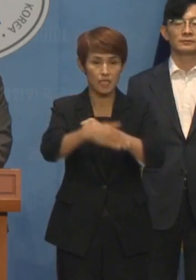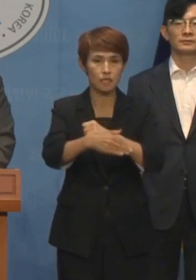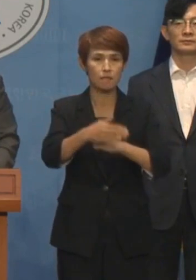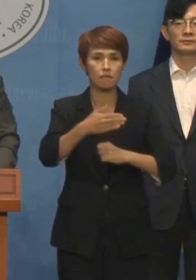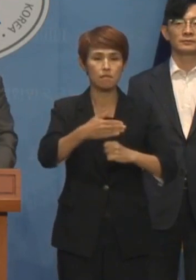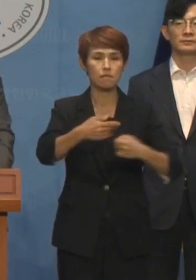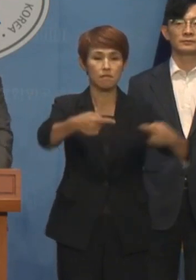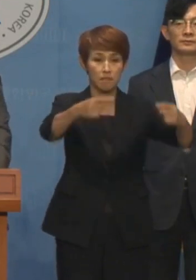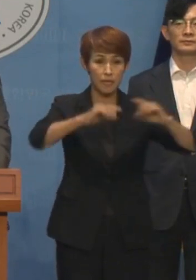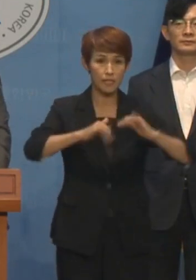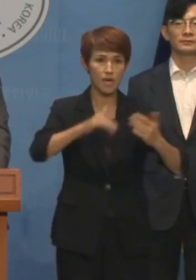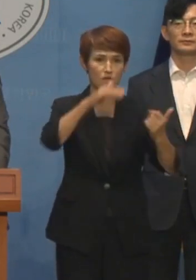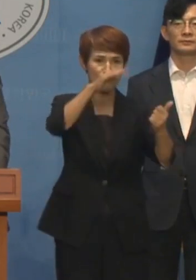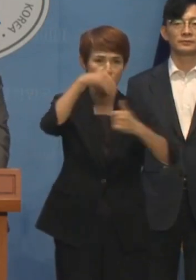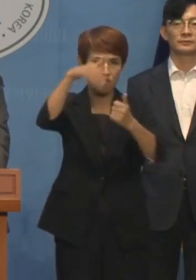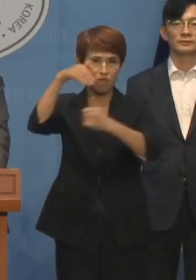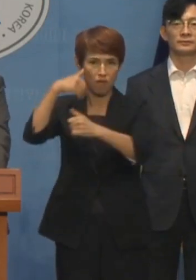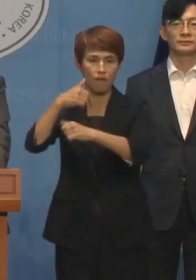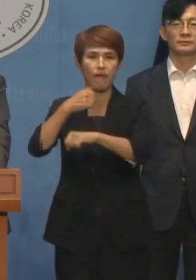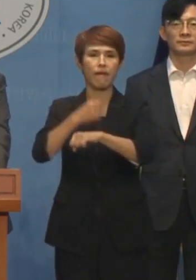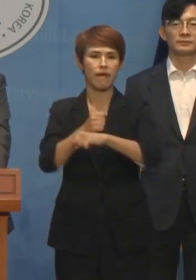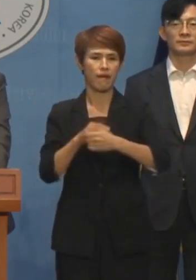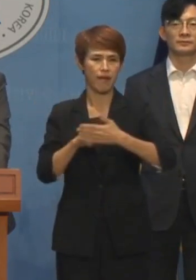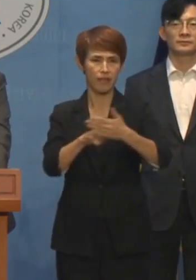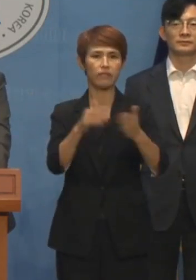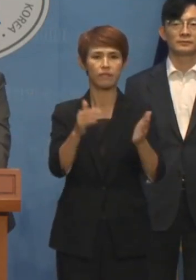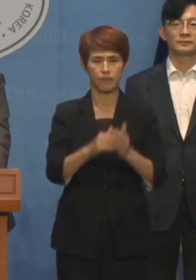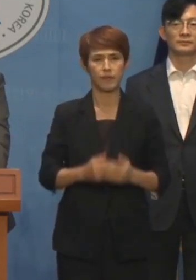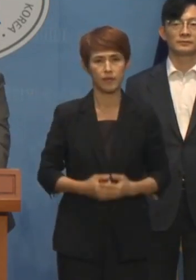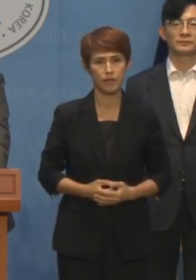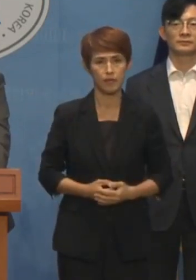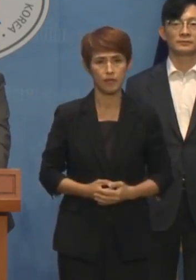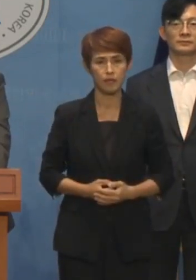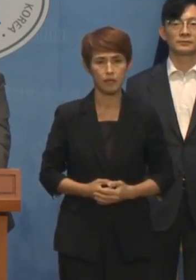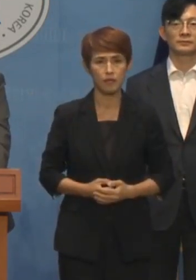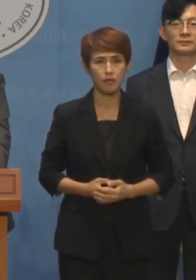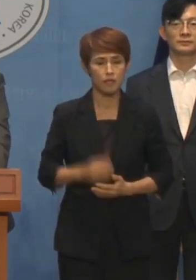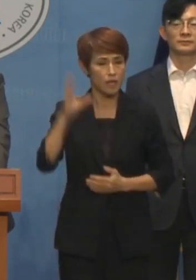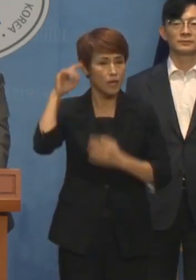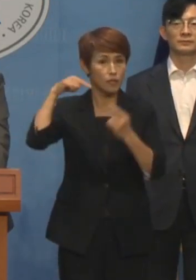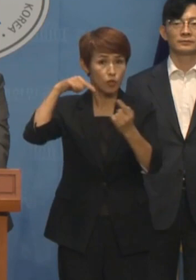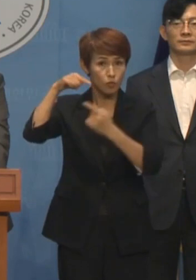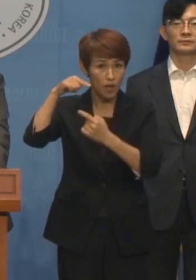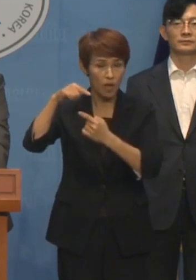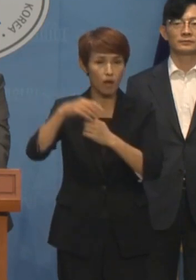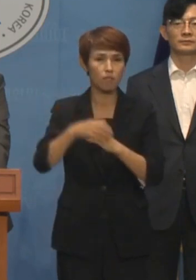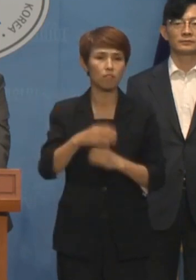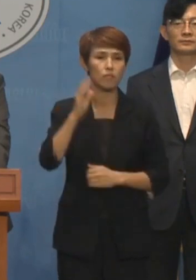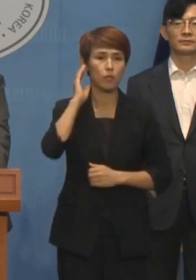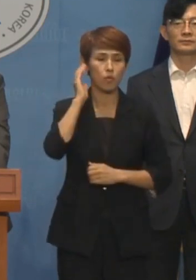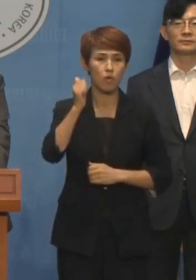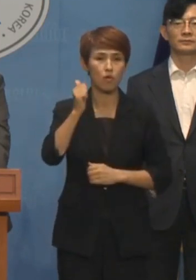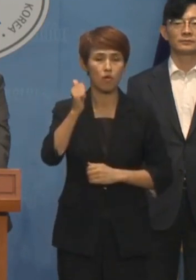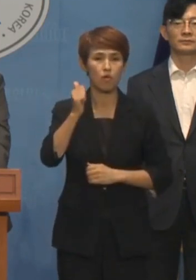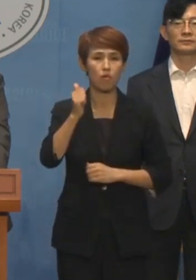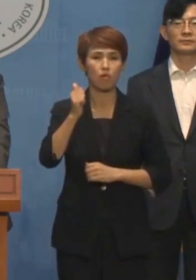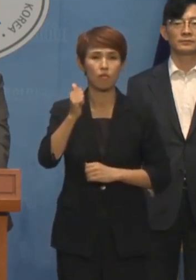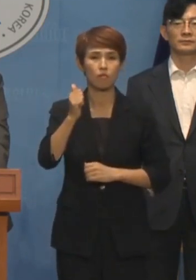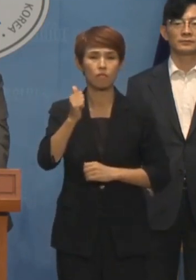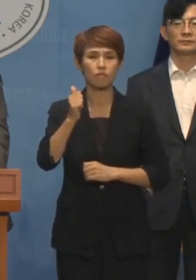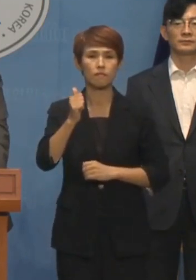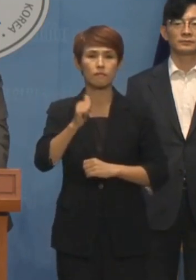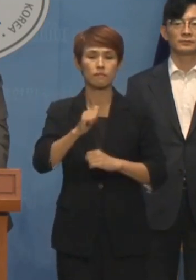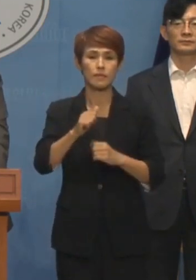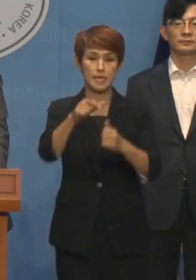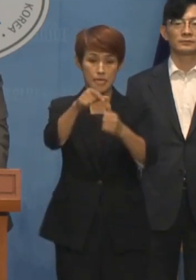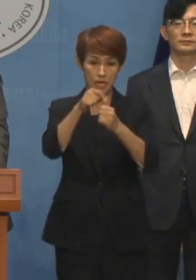역시 단독 강행 채택했습니다. 국회 인사청문회는 대통령 인사권에 대해서 국회가 15일 이내에 청문